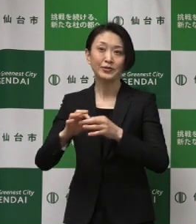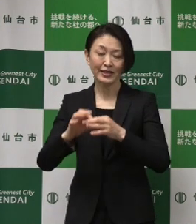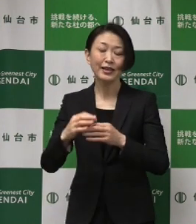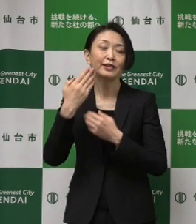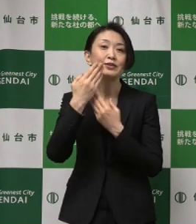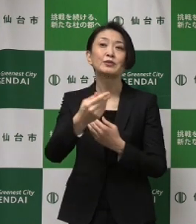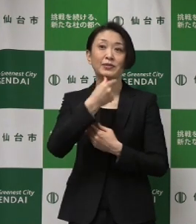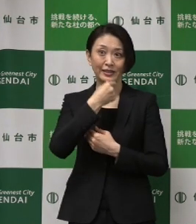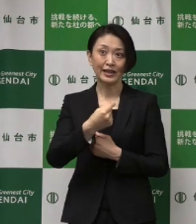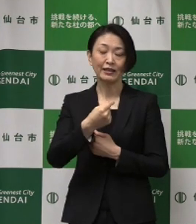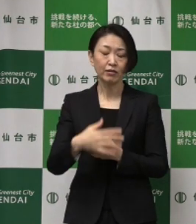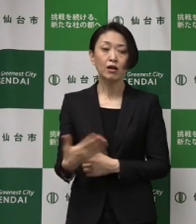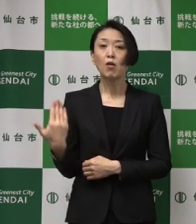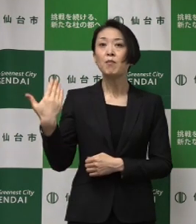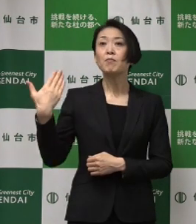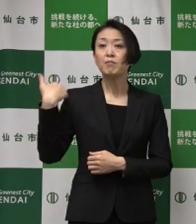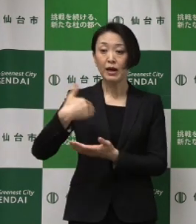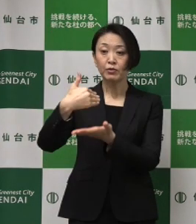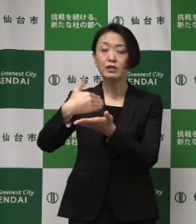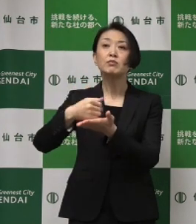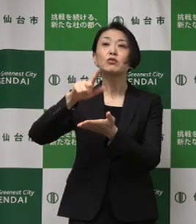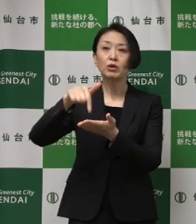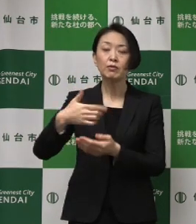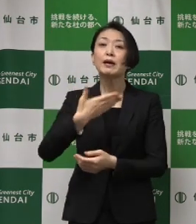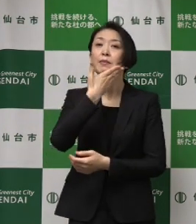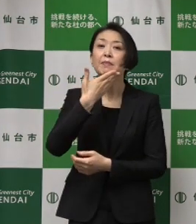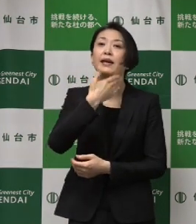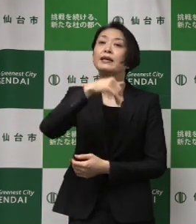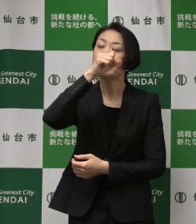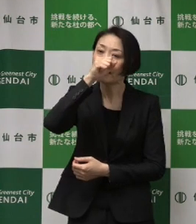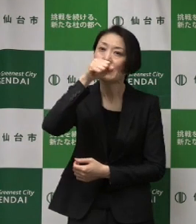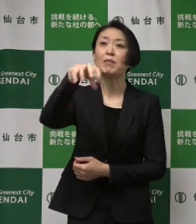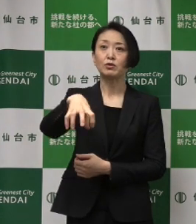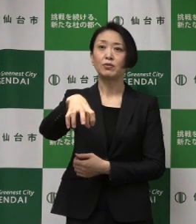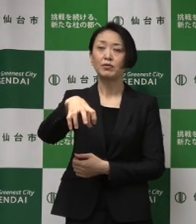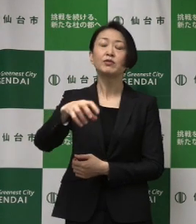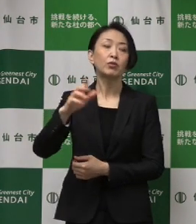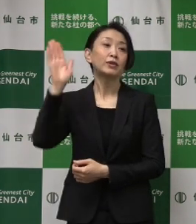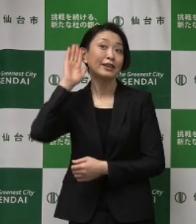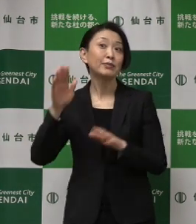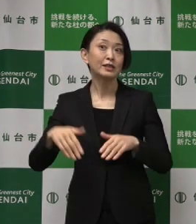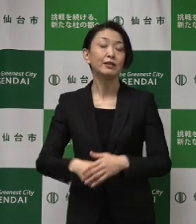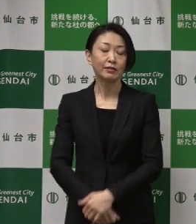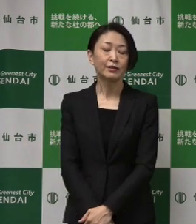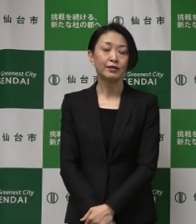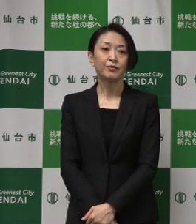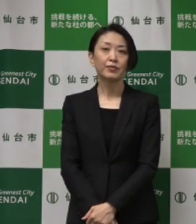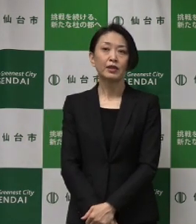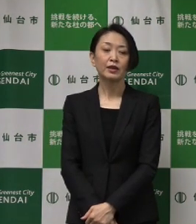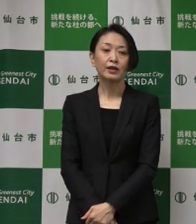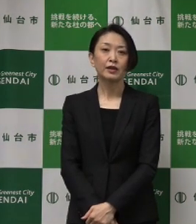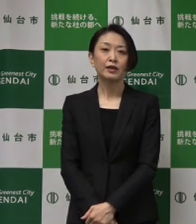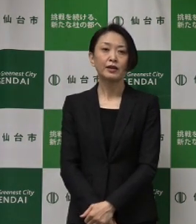以前利便性の高い場所という話もされていました。やはりその大ま